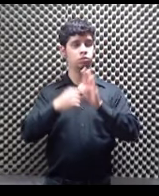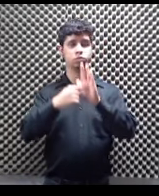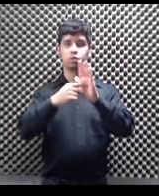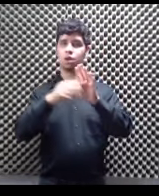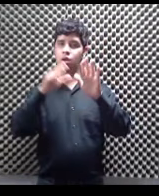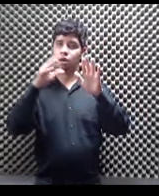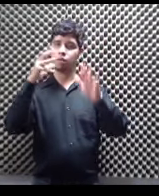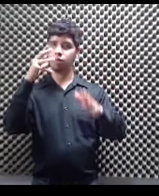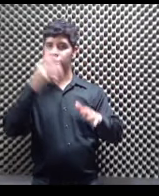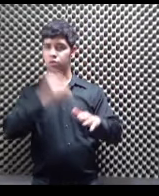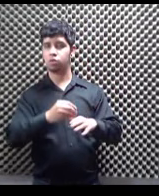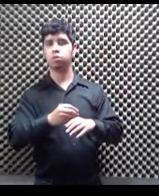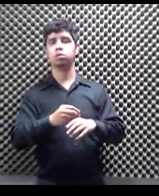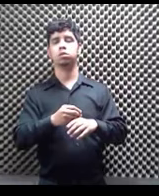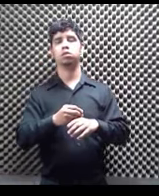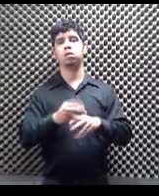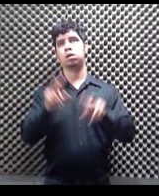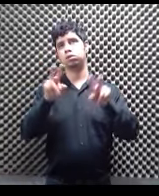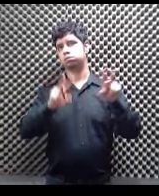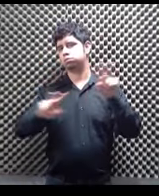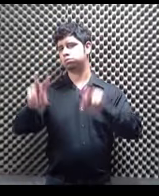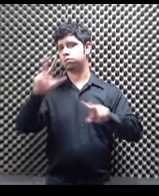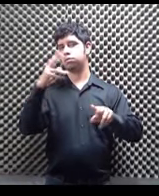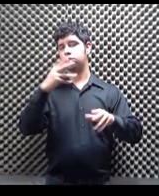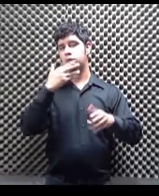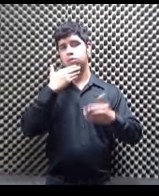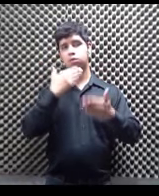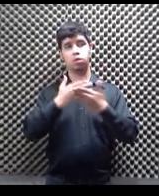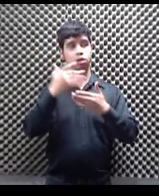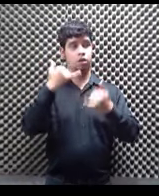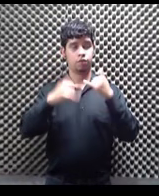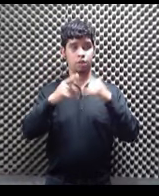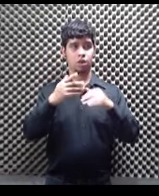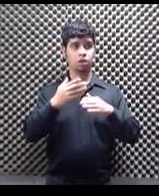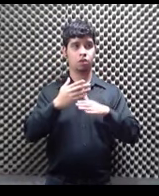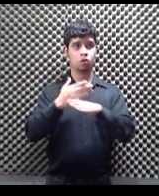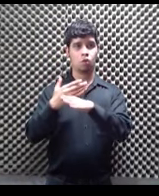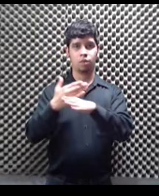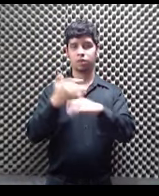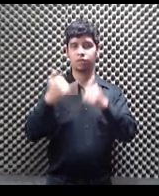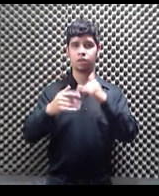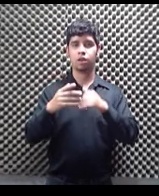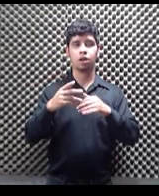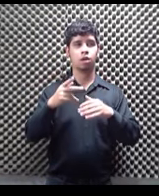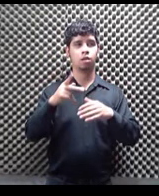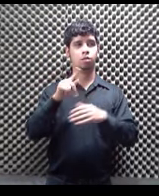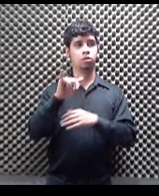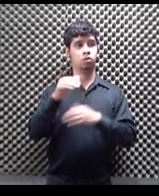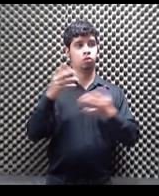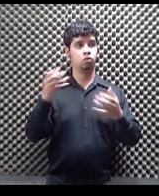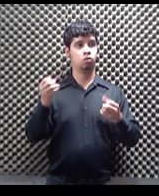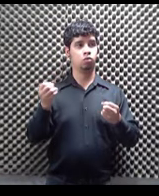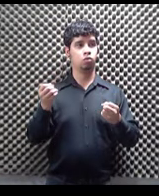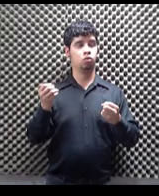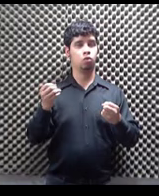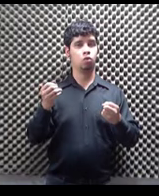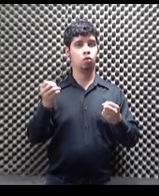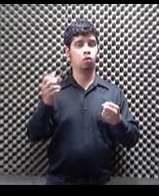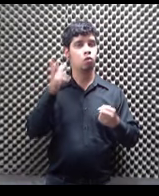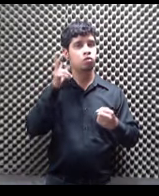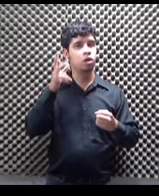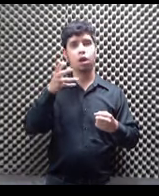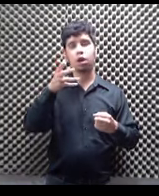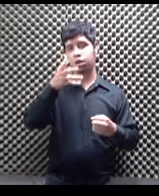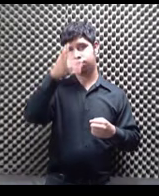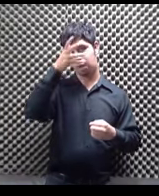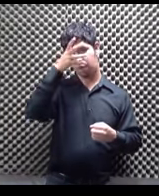muy vistoso. Y lo más que me gustó es el compartir después en el patio, porque muchos de los padres, yo le oí los comentarios de que la habían disfrutado